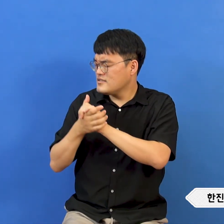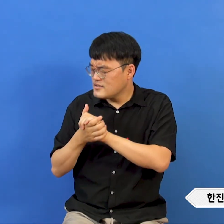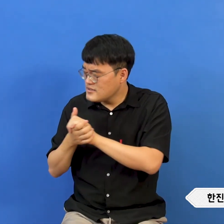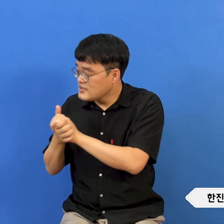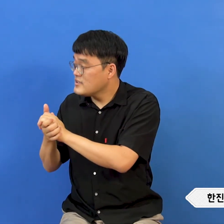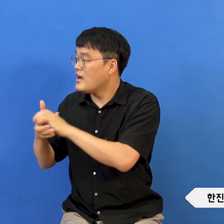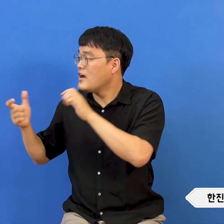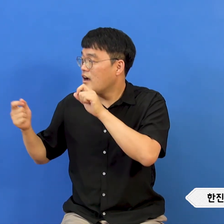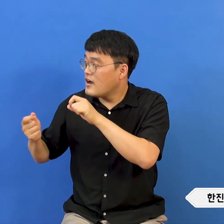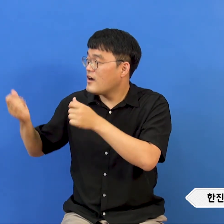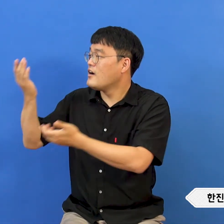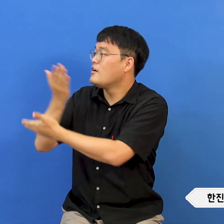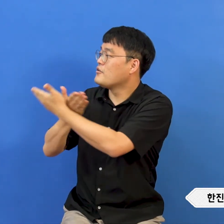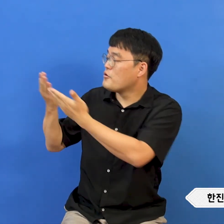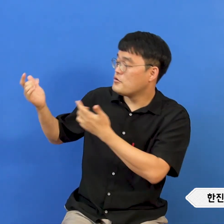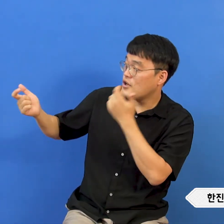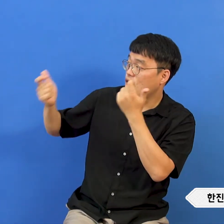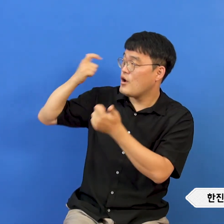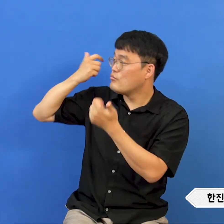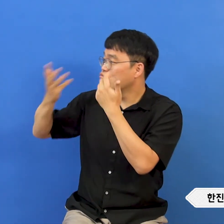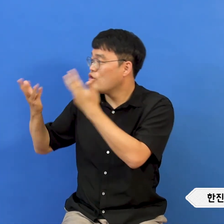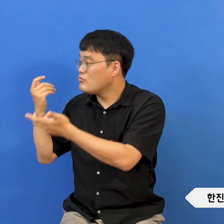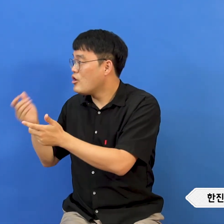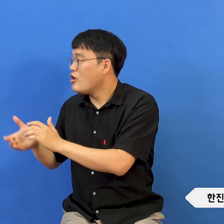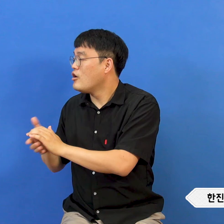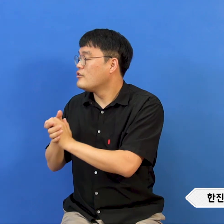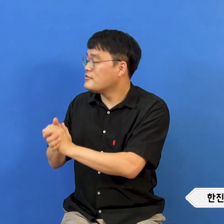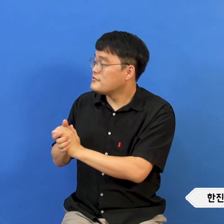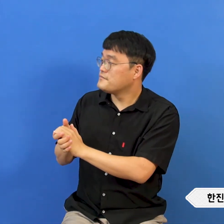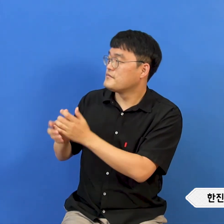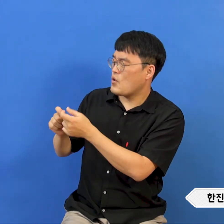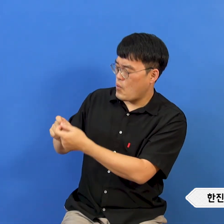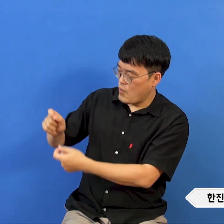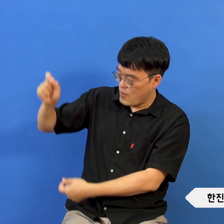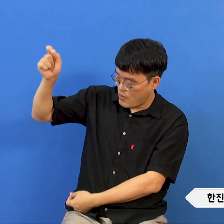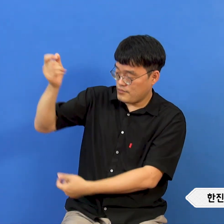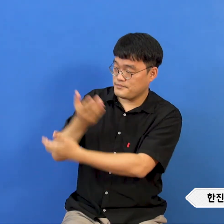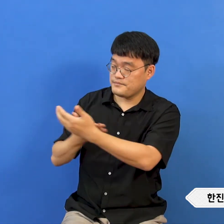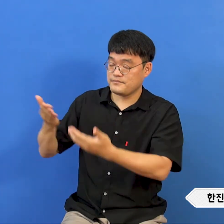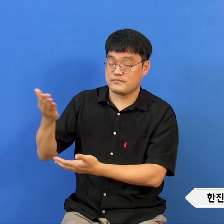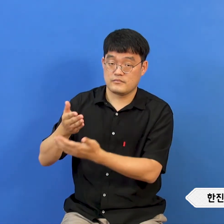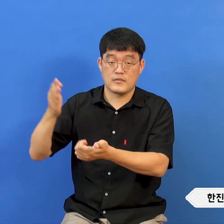가까이 모시고 살았기에 하나님께서도 그걸 다 인정을 해주시는 것이겠습니까?